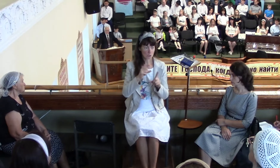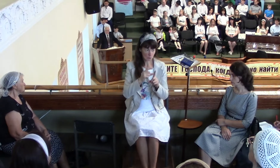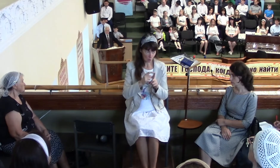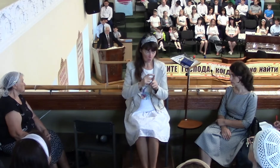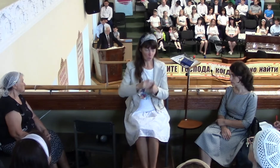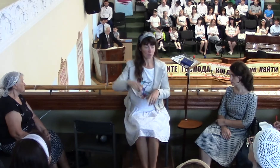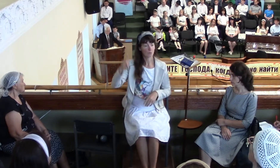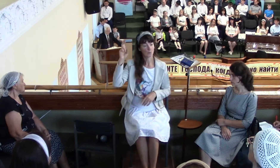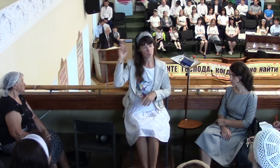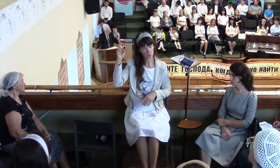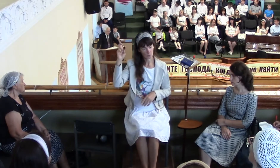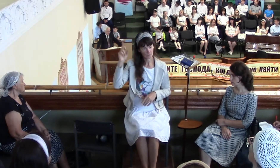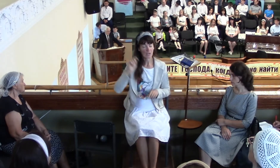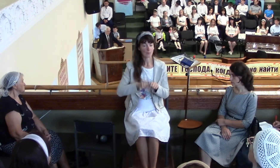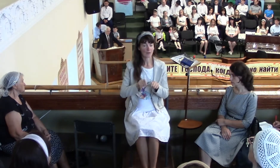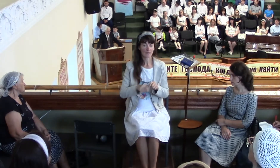момента нашей жизни.